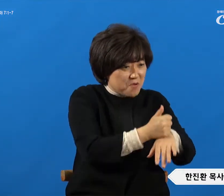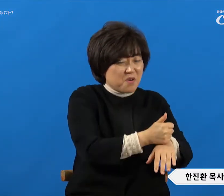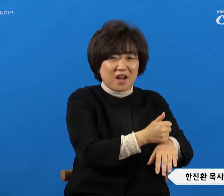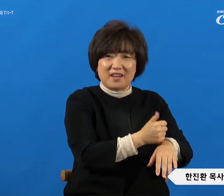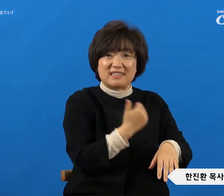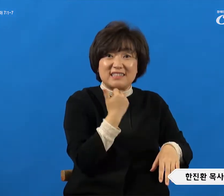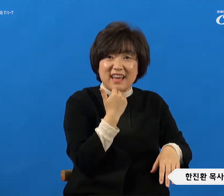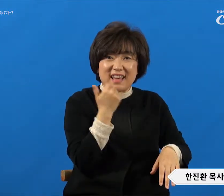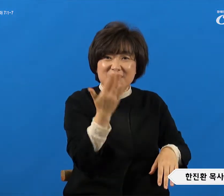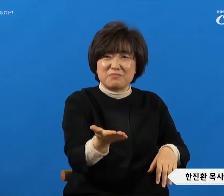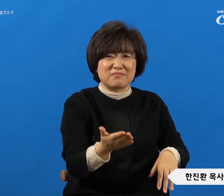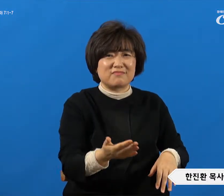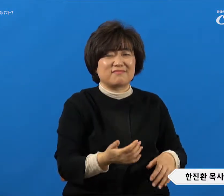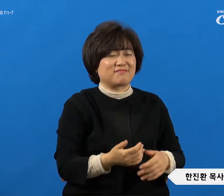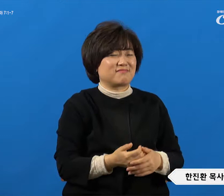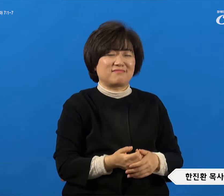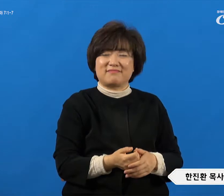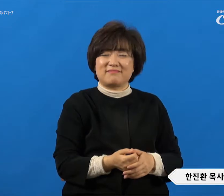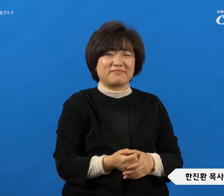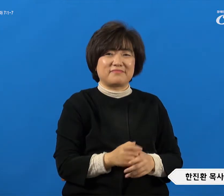생각했습니까? 그러면 누가 못해요?